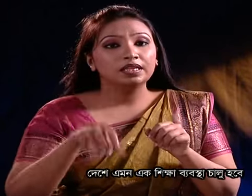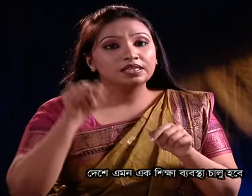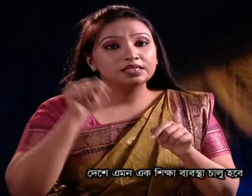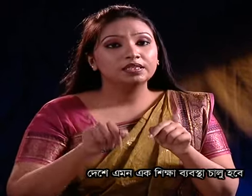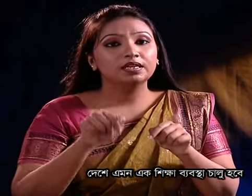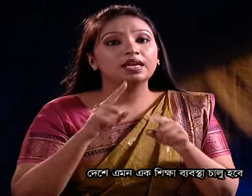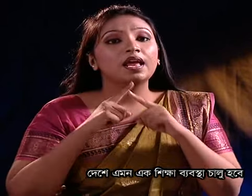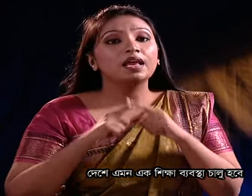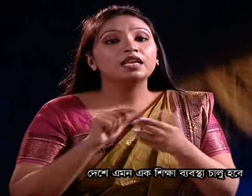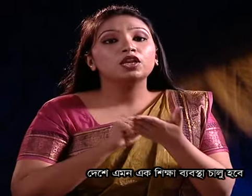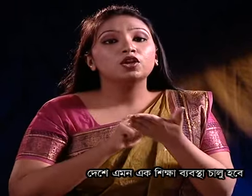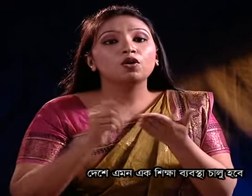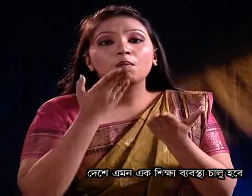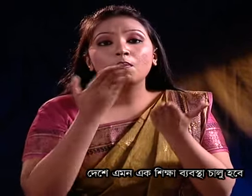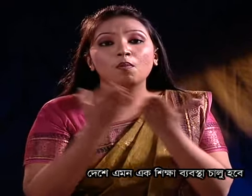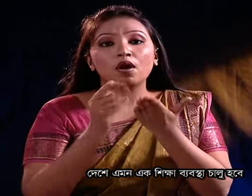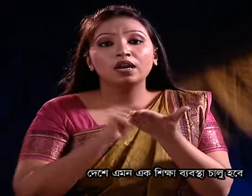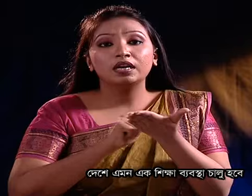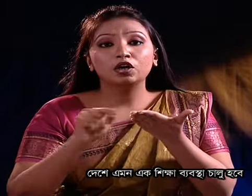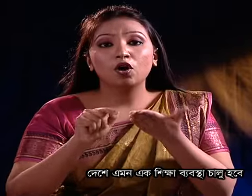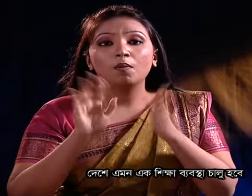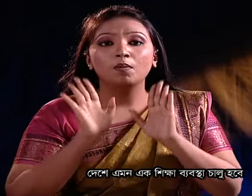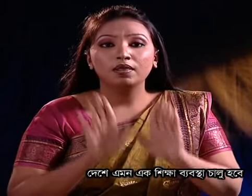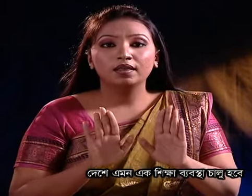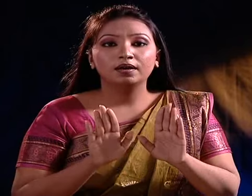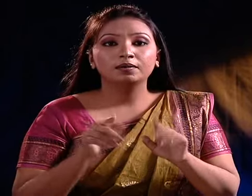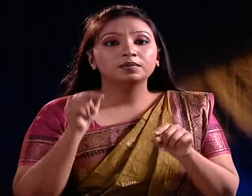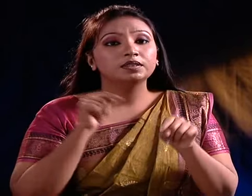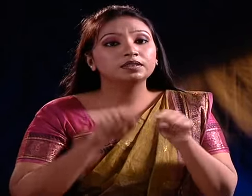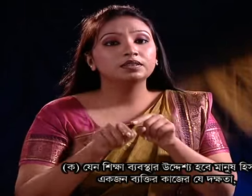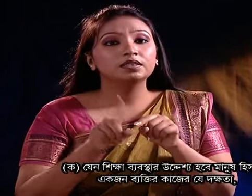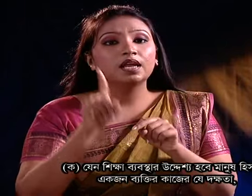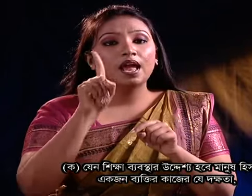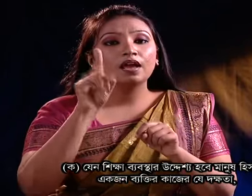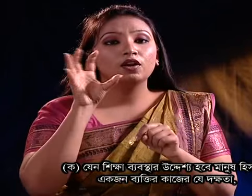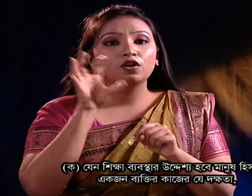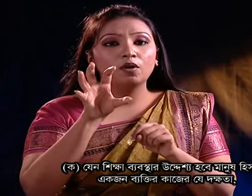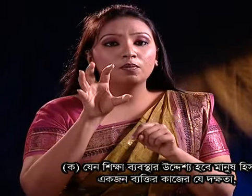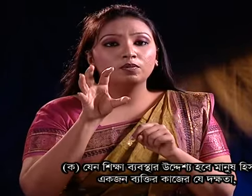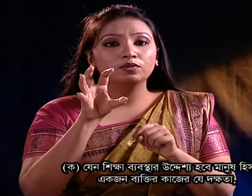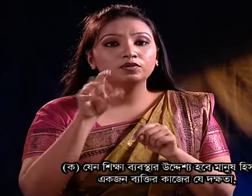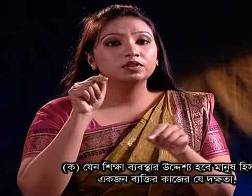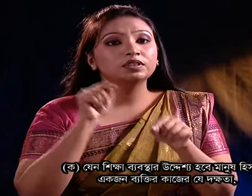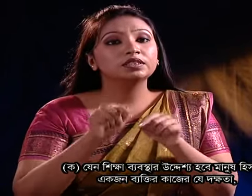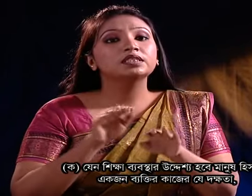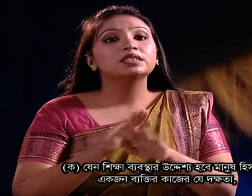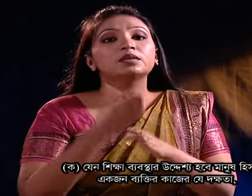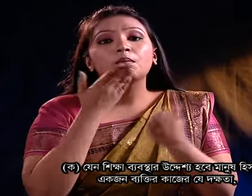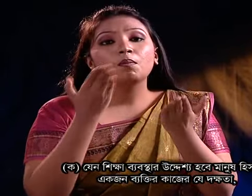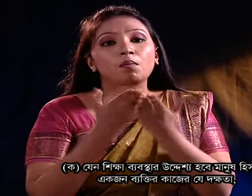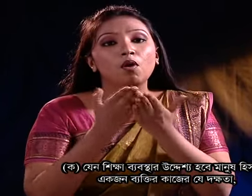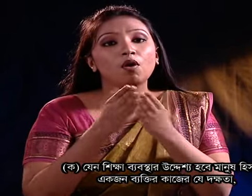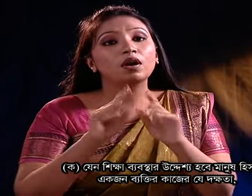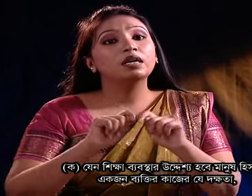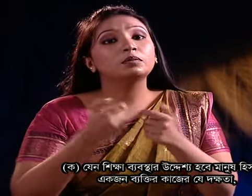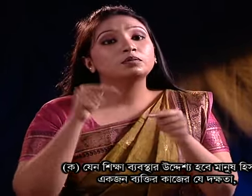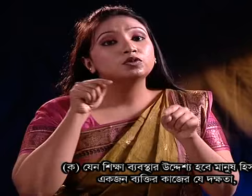দেশে এমন এক শিক্ষা ব্যবস্থা চালু হবে, ক নম্বর, যেন শিক্ষা ব্যবস্থার